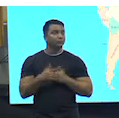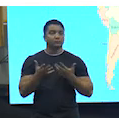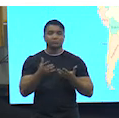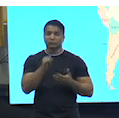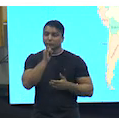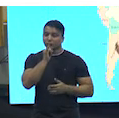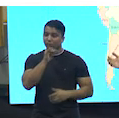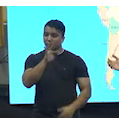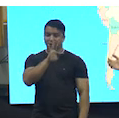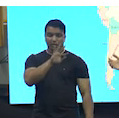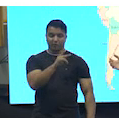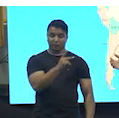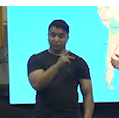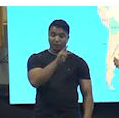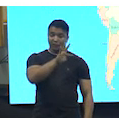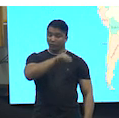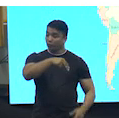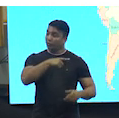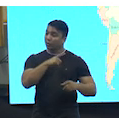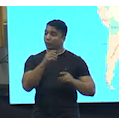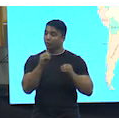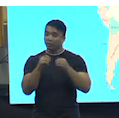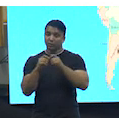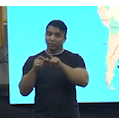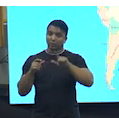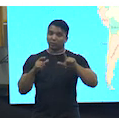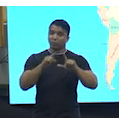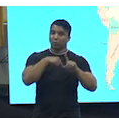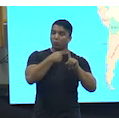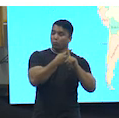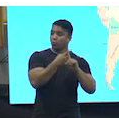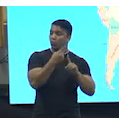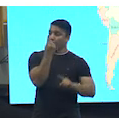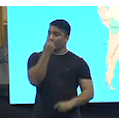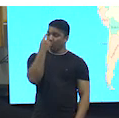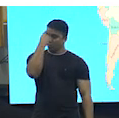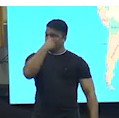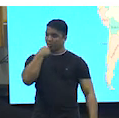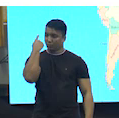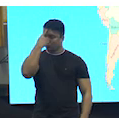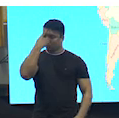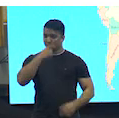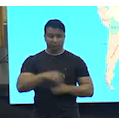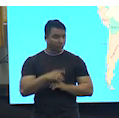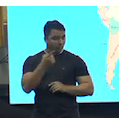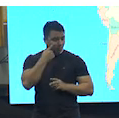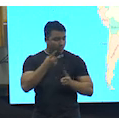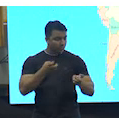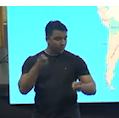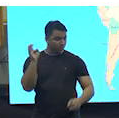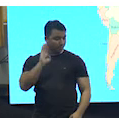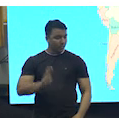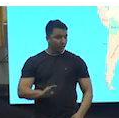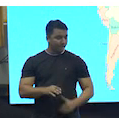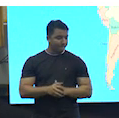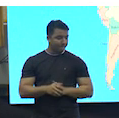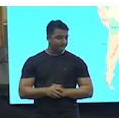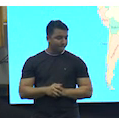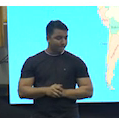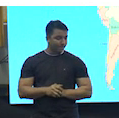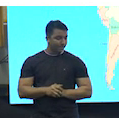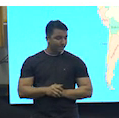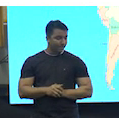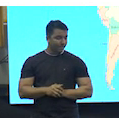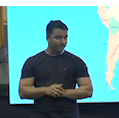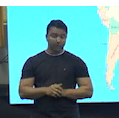dizendo que Fernando de Noronha está a 15 graus a leste de Fortaleza, está a mais 1 hora. Você observa o Brasil, olha os Estados Unidos e Canadá.